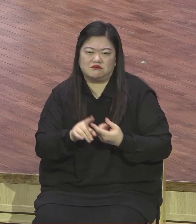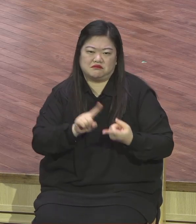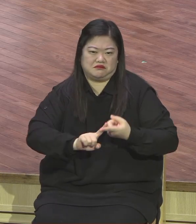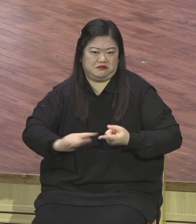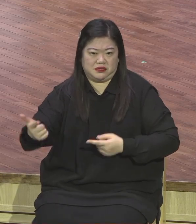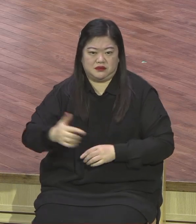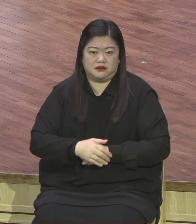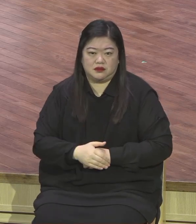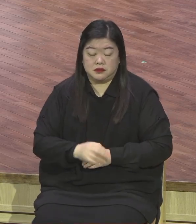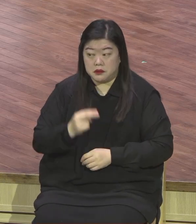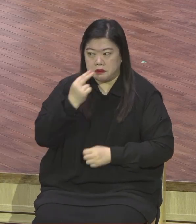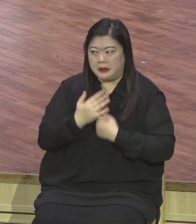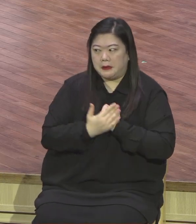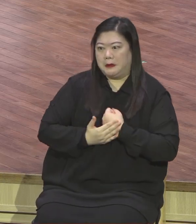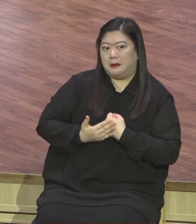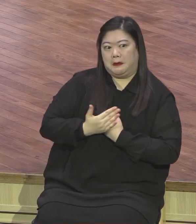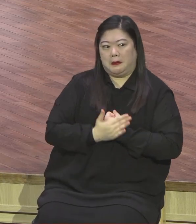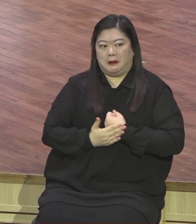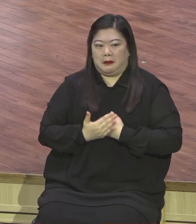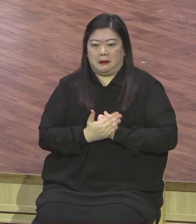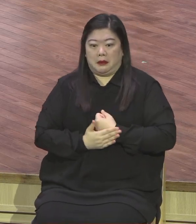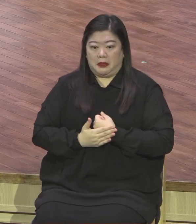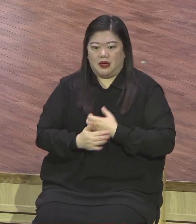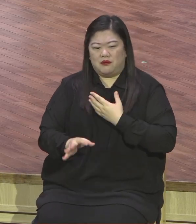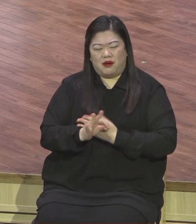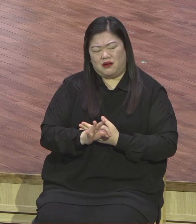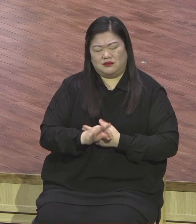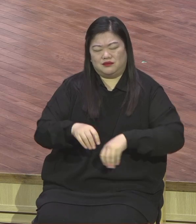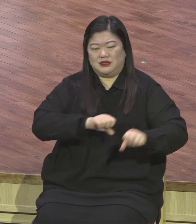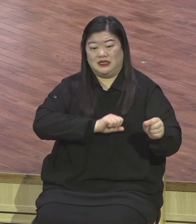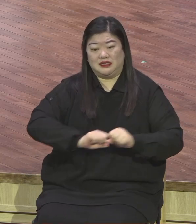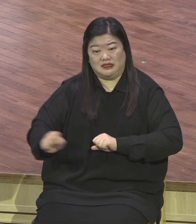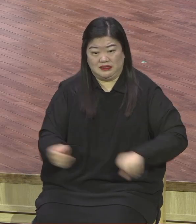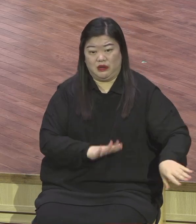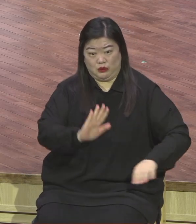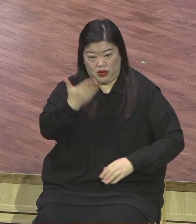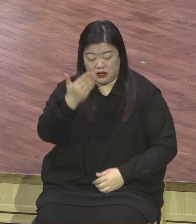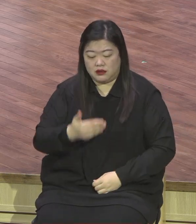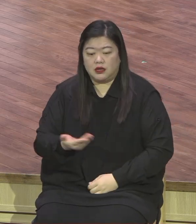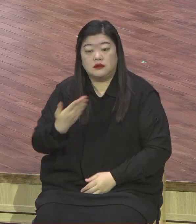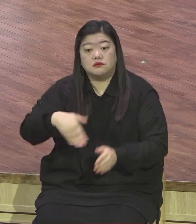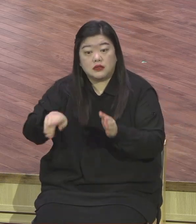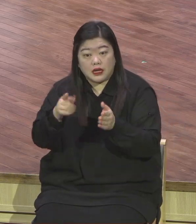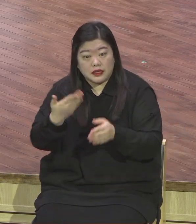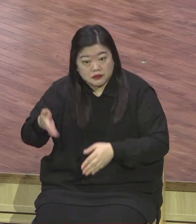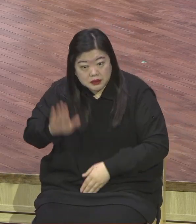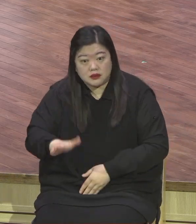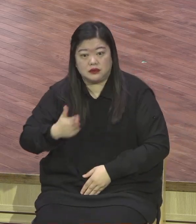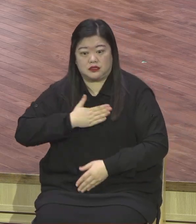목숨을 얻는 자는 잃을 것이오 나를 위하여 자기 목숨을 잃는 자는 얻으리라